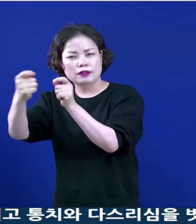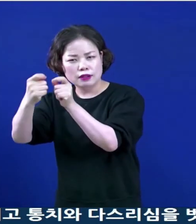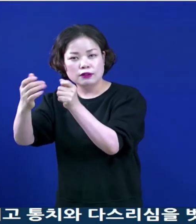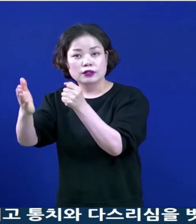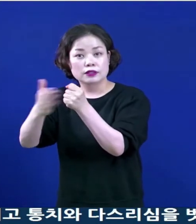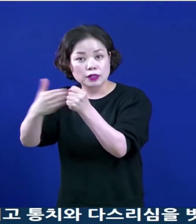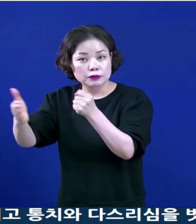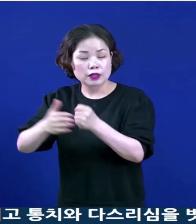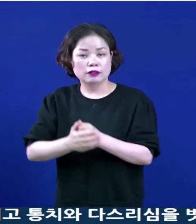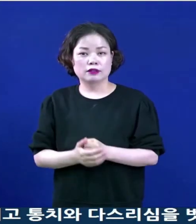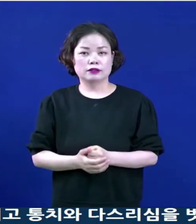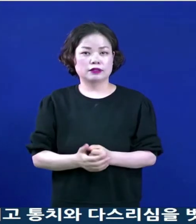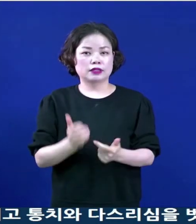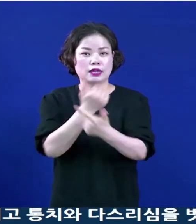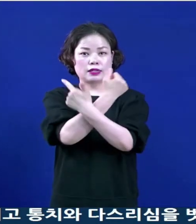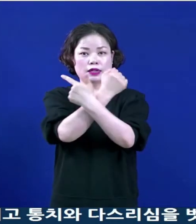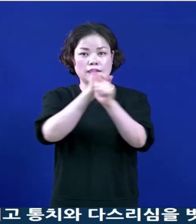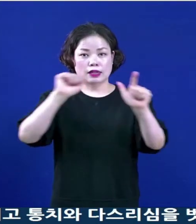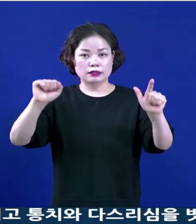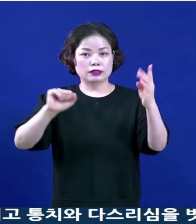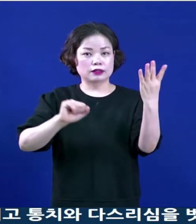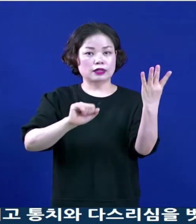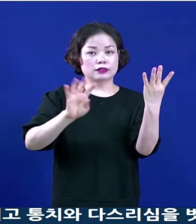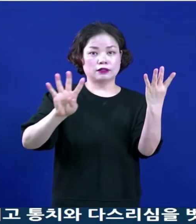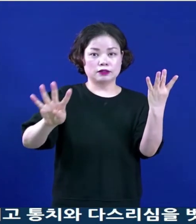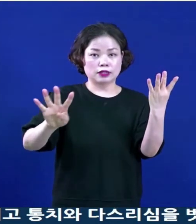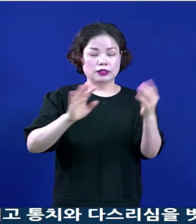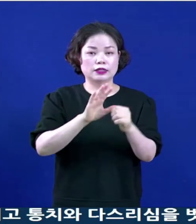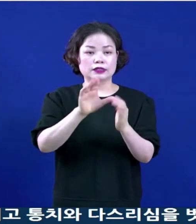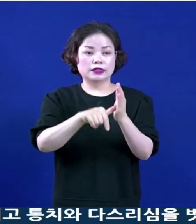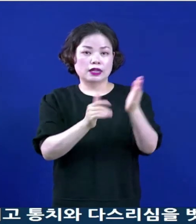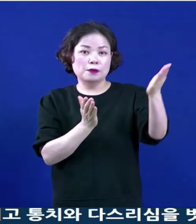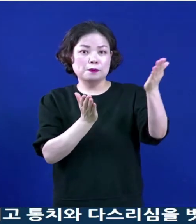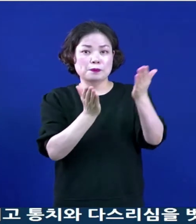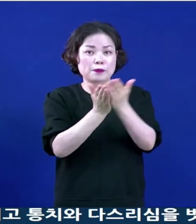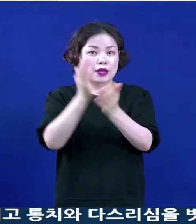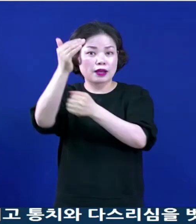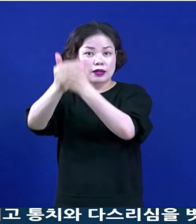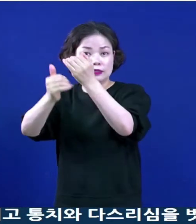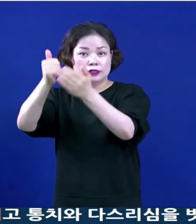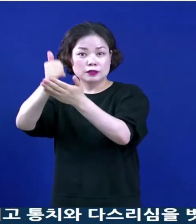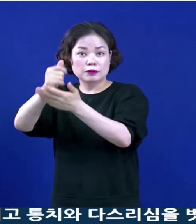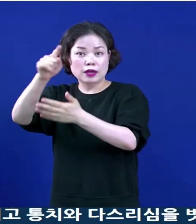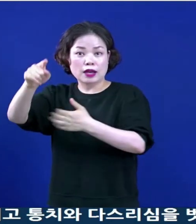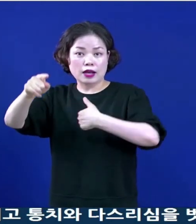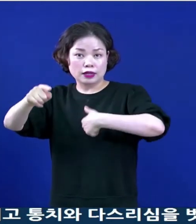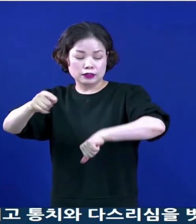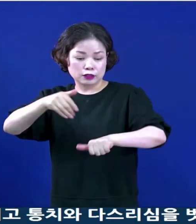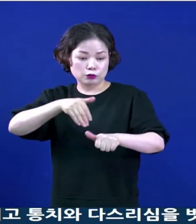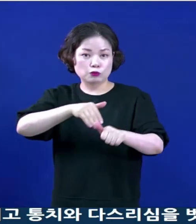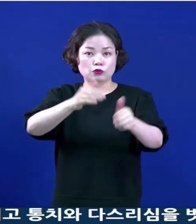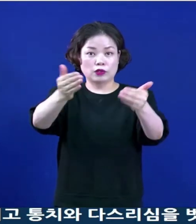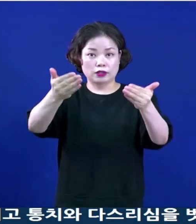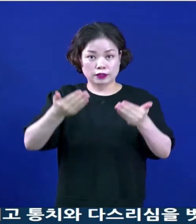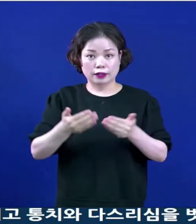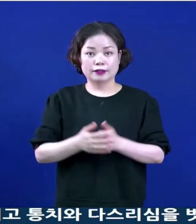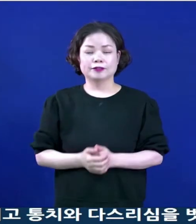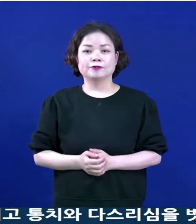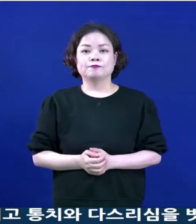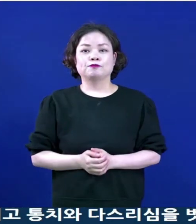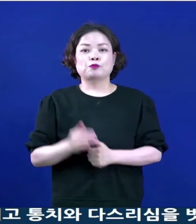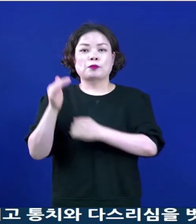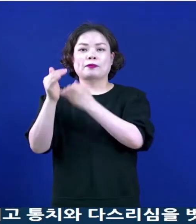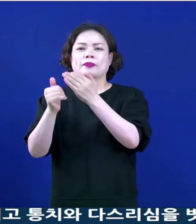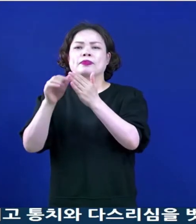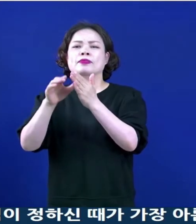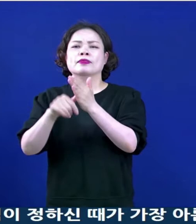왔으니. 갈라디아서 4장 4절 말씀입니다. 때가 참에 하나님이 그 아들을 보내사. 여러분,